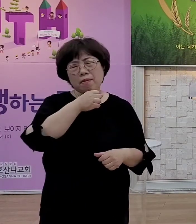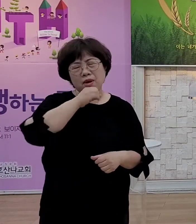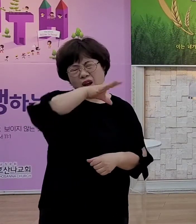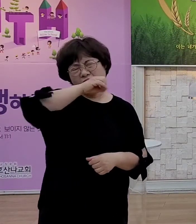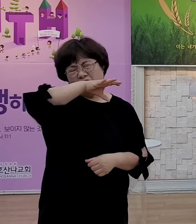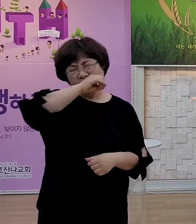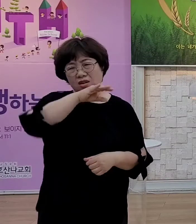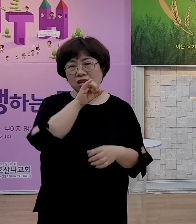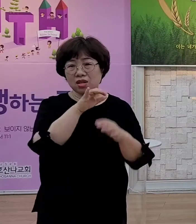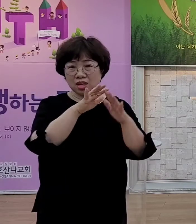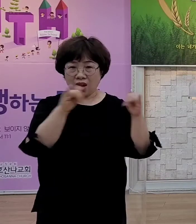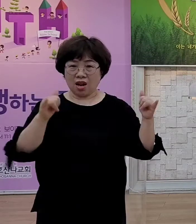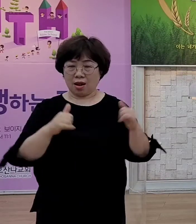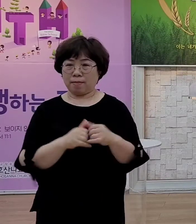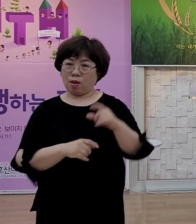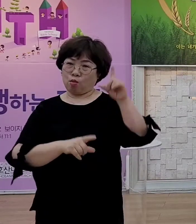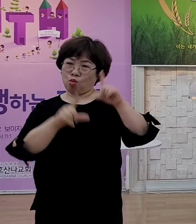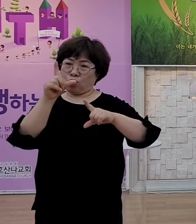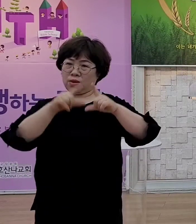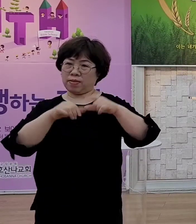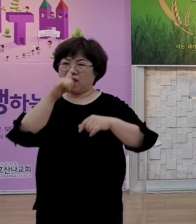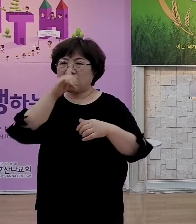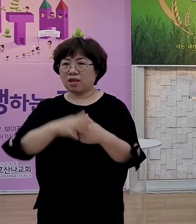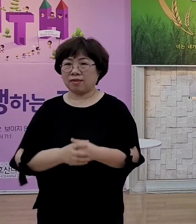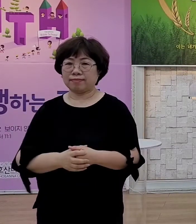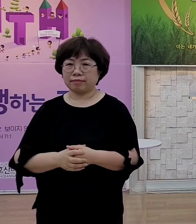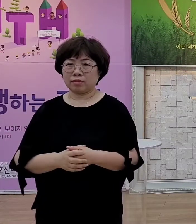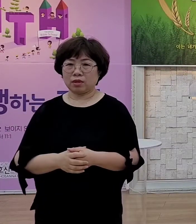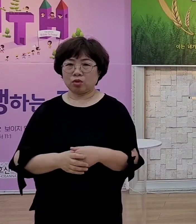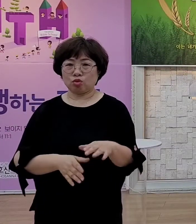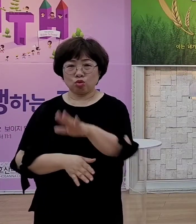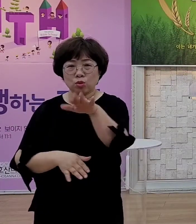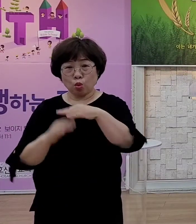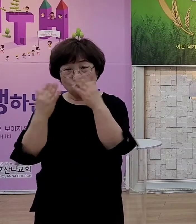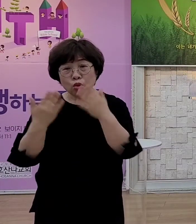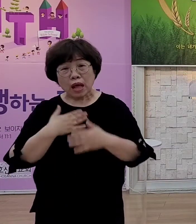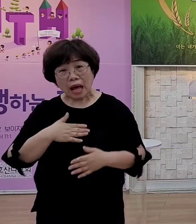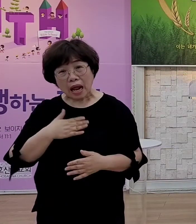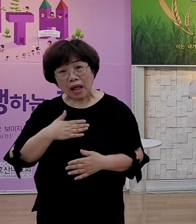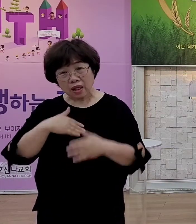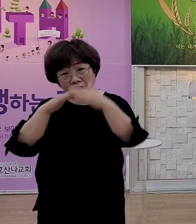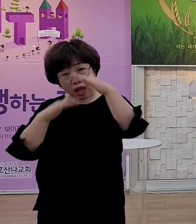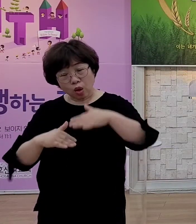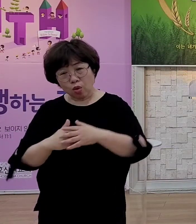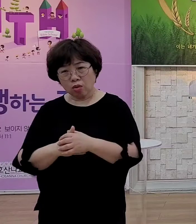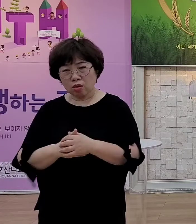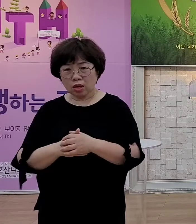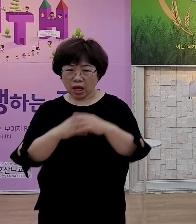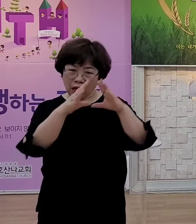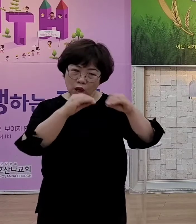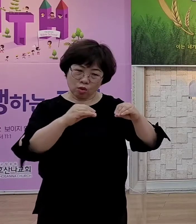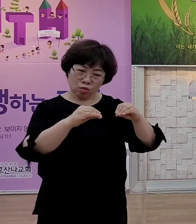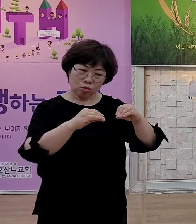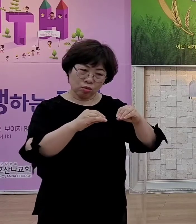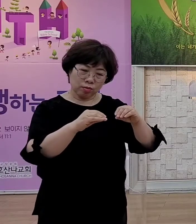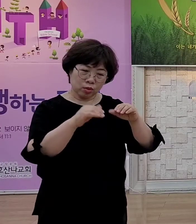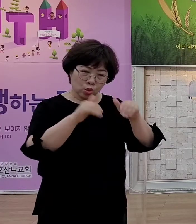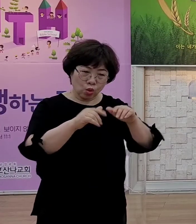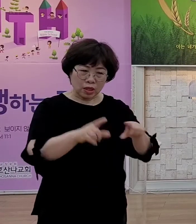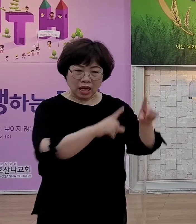이렇게 말하는 이스라엘 백성들의 모습을 우리는 그냥 기억하고 있습니다. 이게 그들의 모습이었습니다.